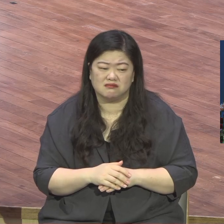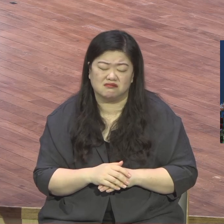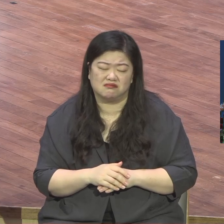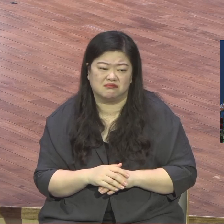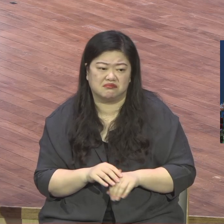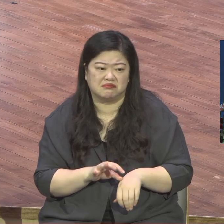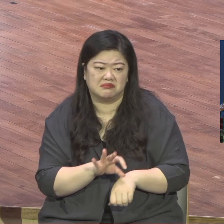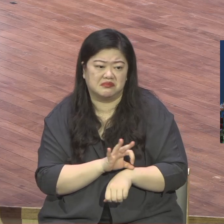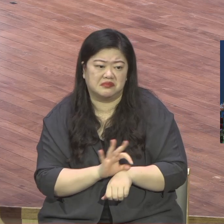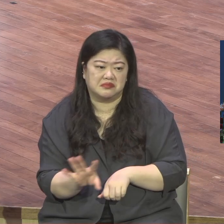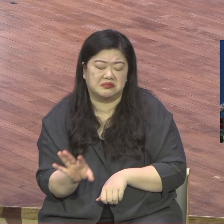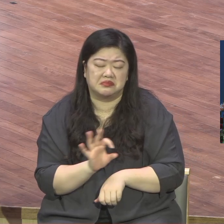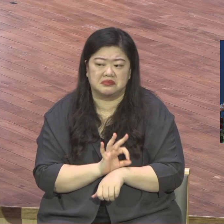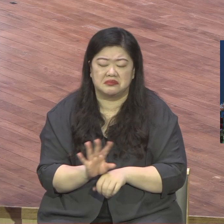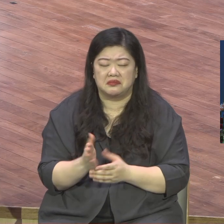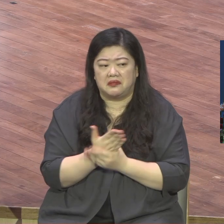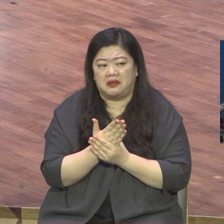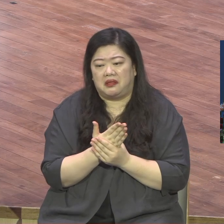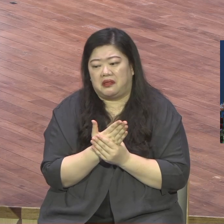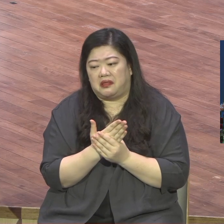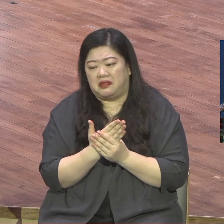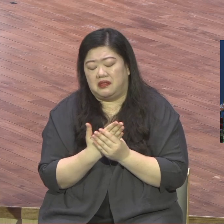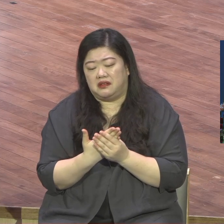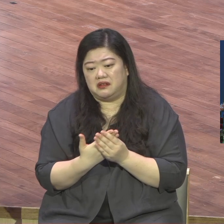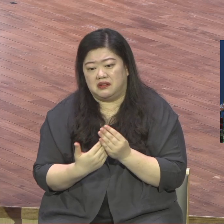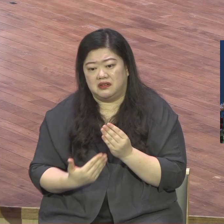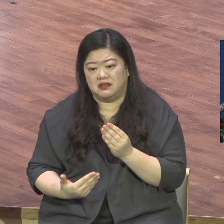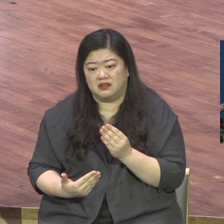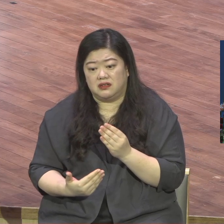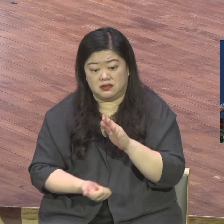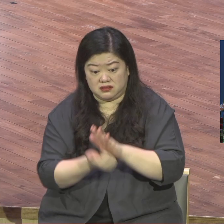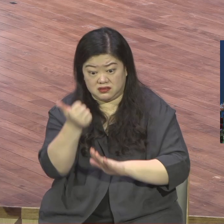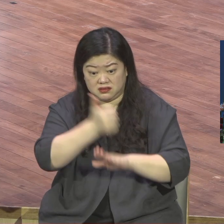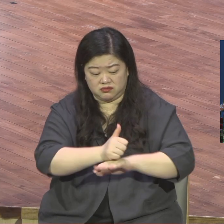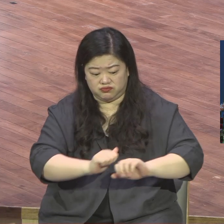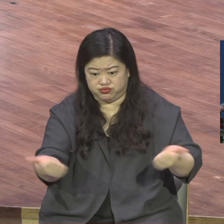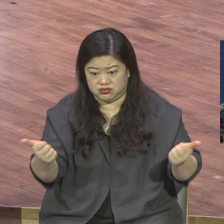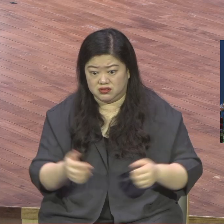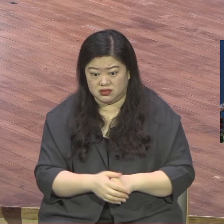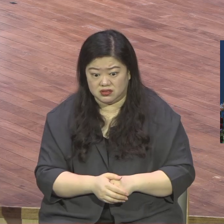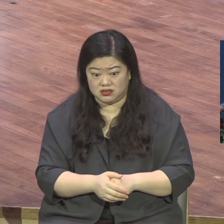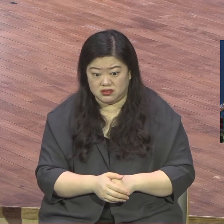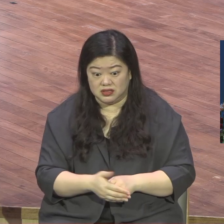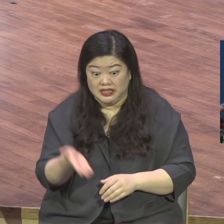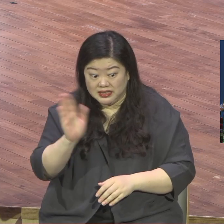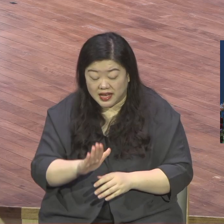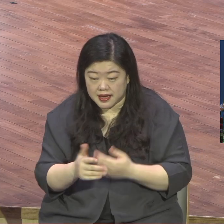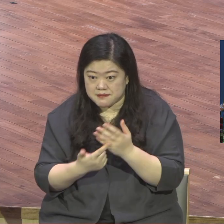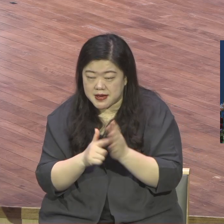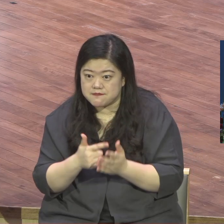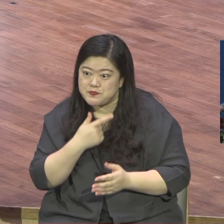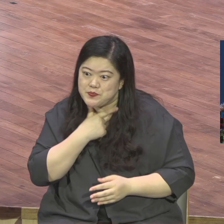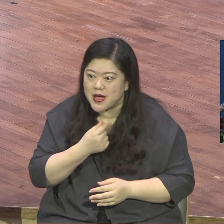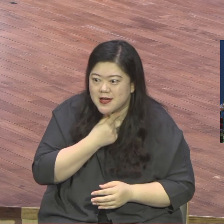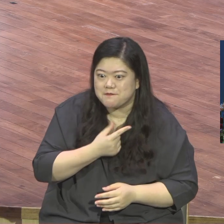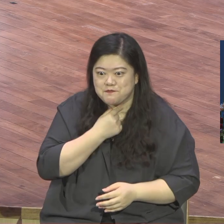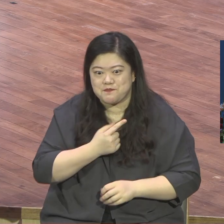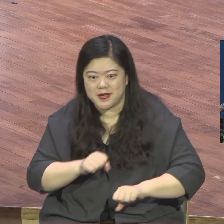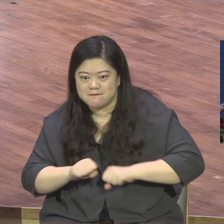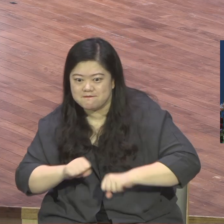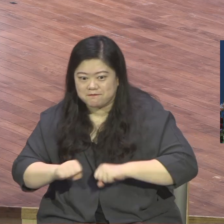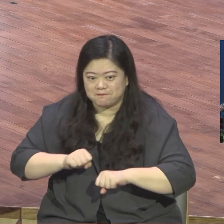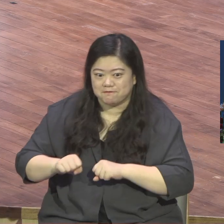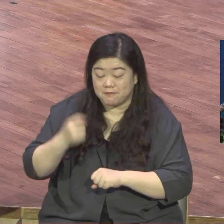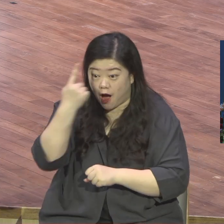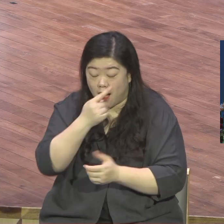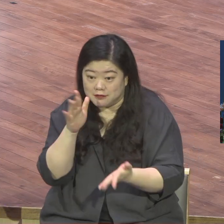바로 성공으로 돌아서는 터닝포인트다 그랬어요. 정말 맞아요. 그러니까 제가